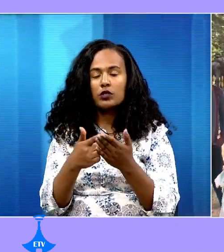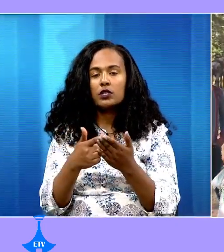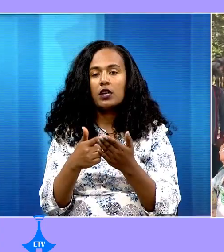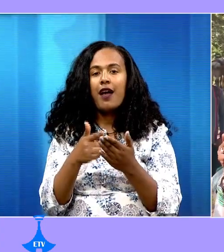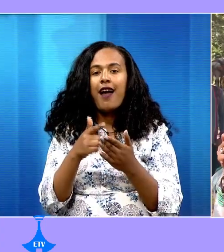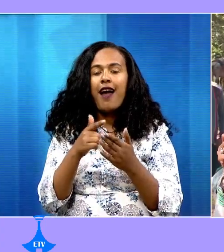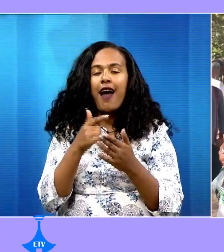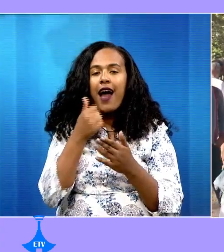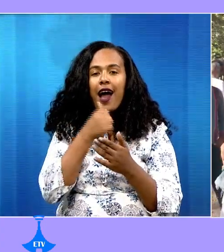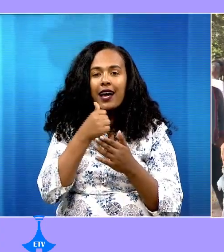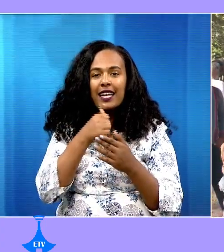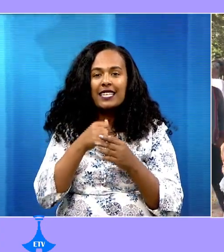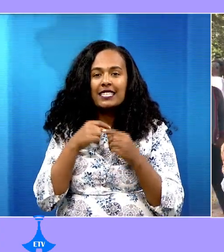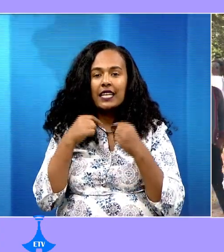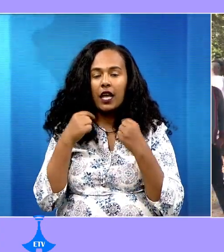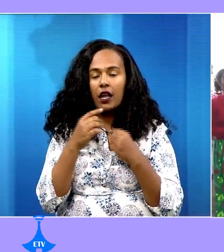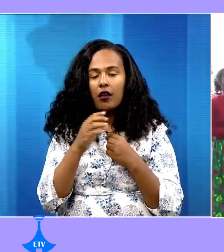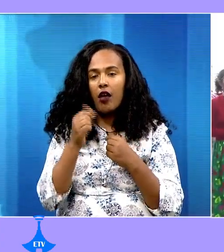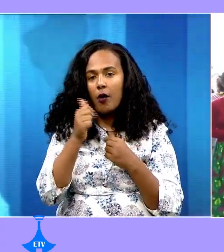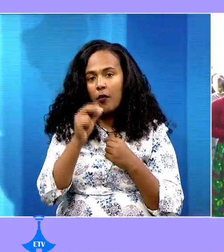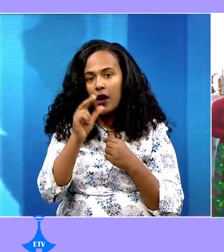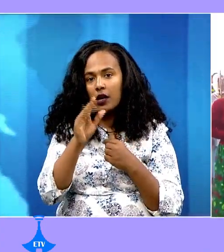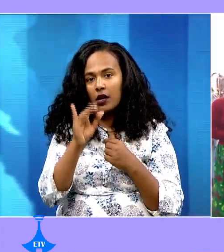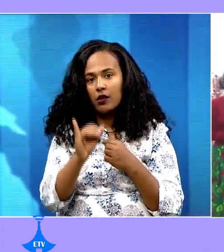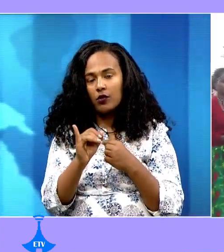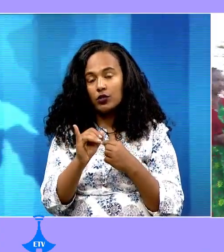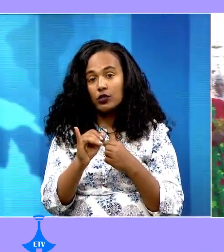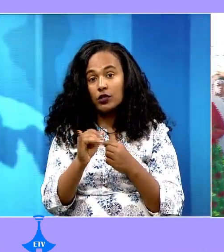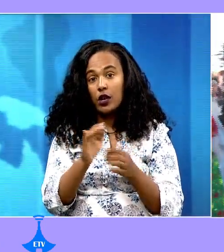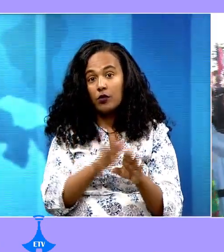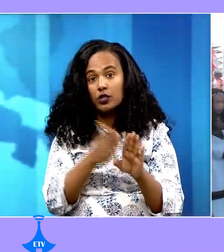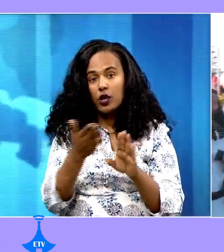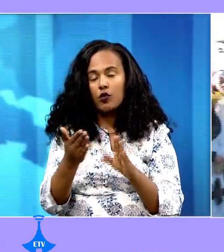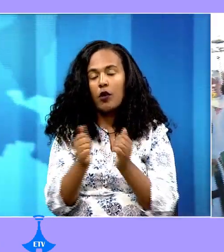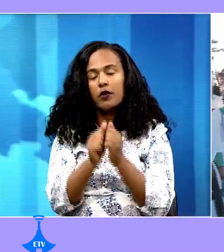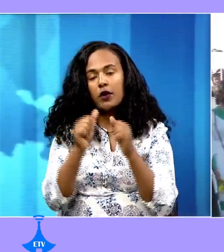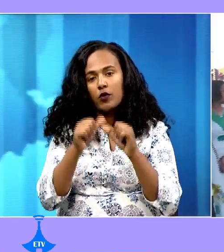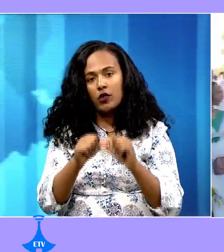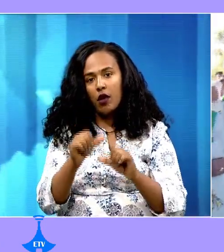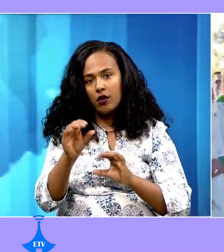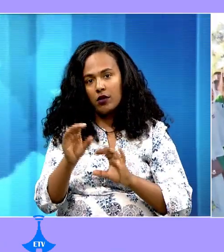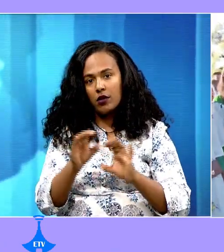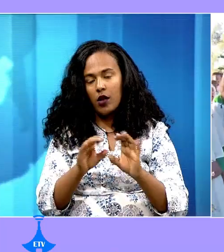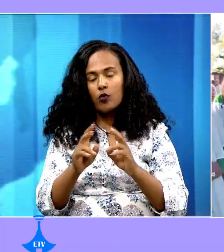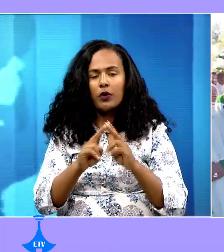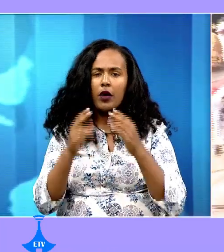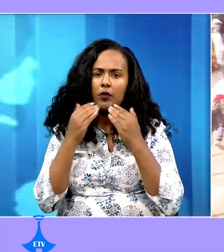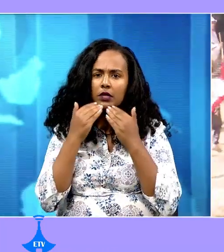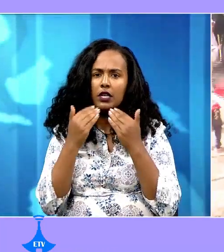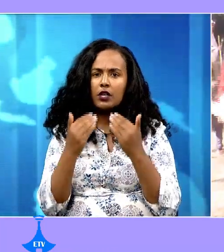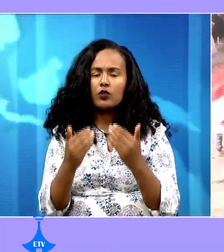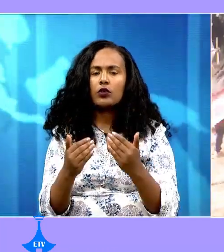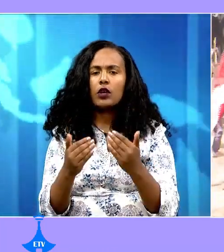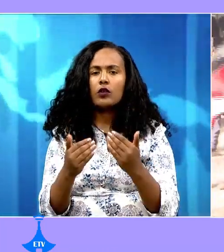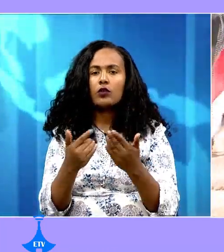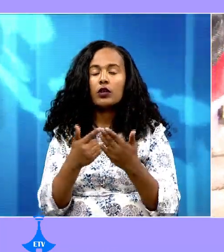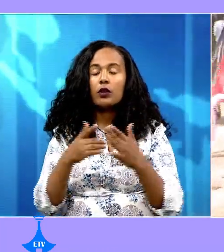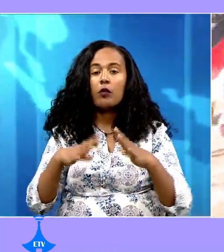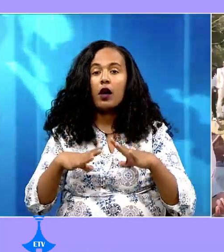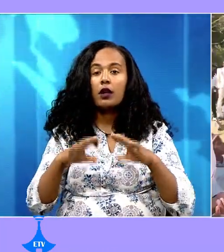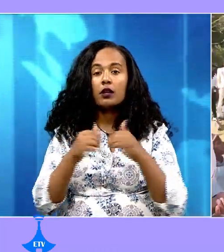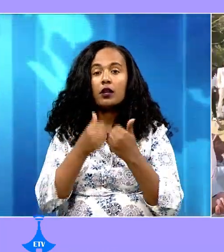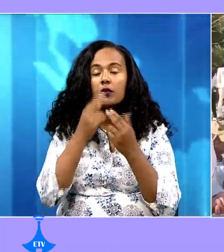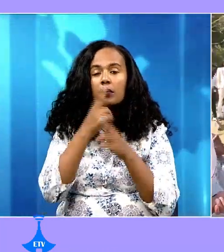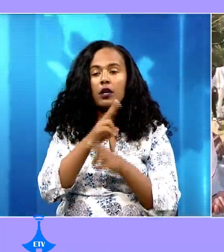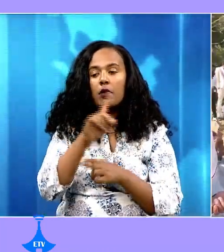ሲንቄና አባገዳዎችን ጋብዣለሁኝ። ከእሳቸው ጋር ጥቂት ቆይታ የማደርግ ነው የሚሆነው። እጅግ አድርጌ አመሰግኖታለሁ። እንግዲህ ይህ በዓል እንዴት ነው